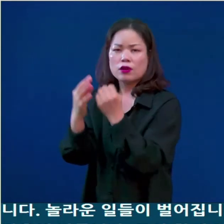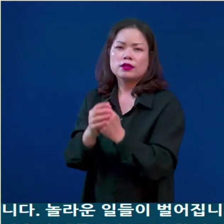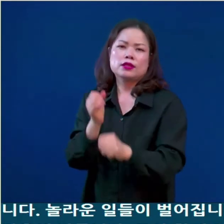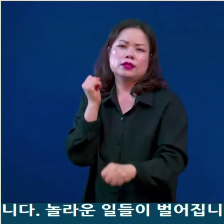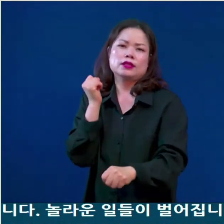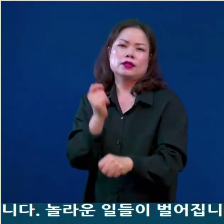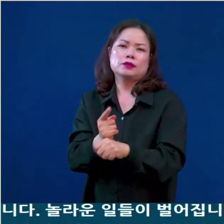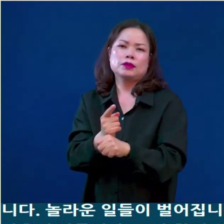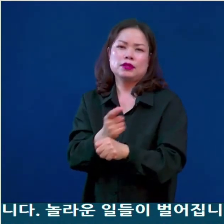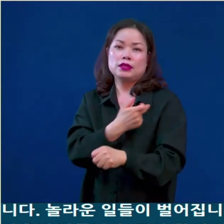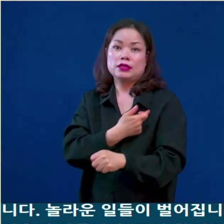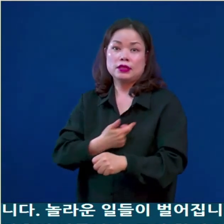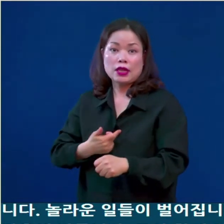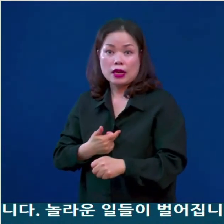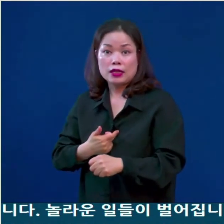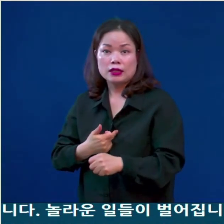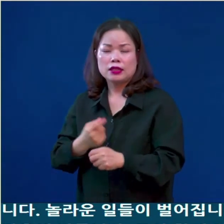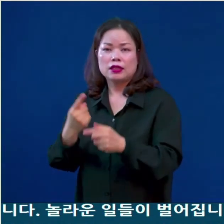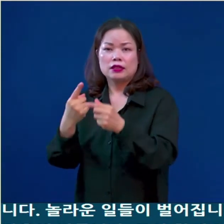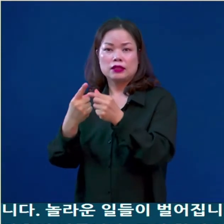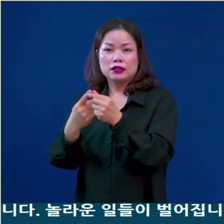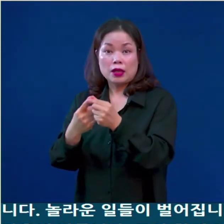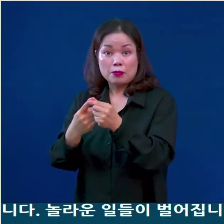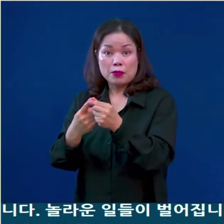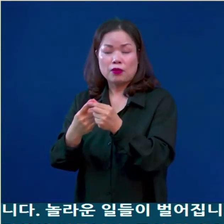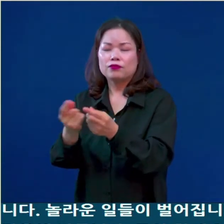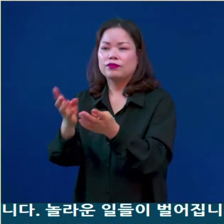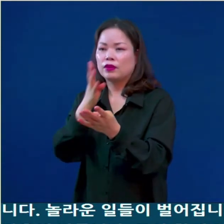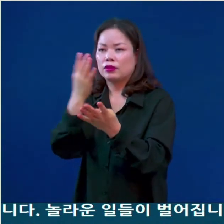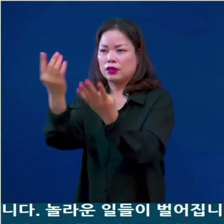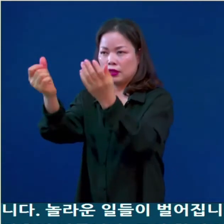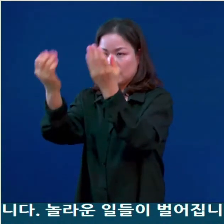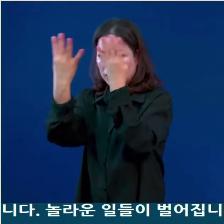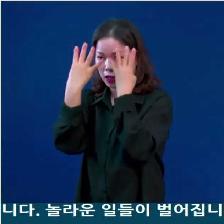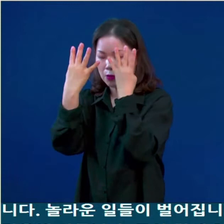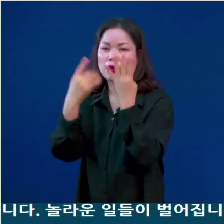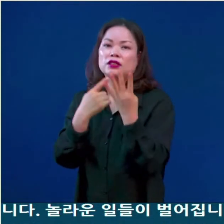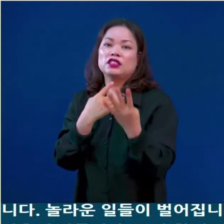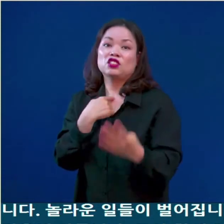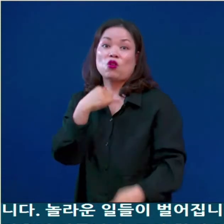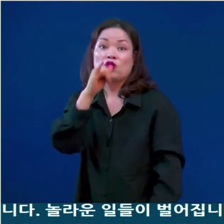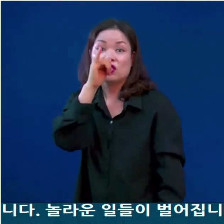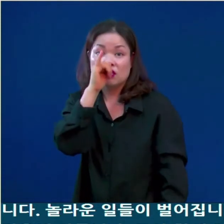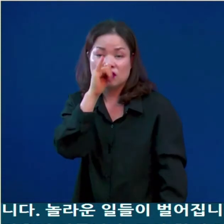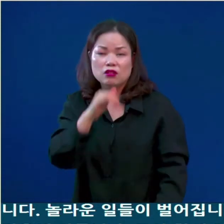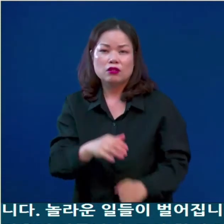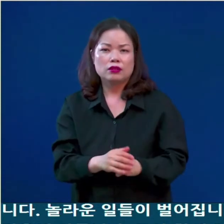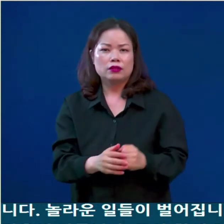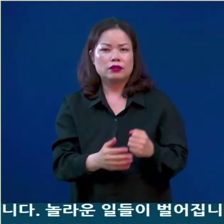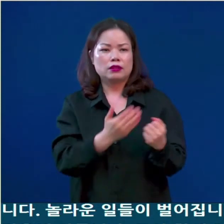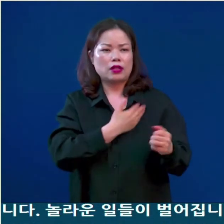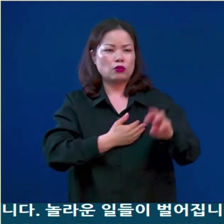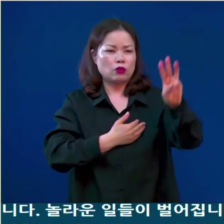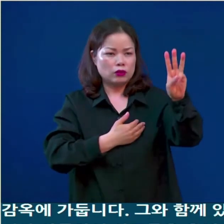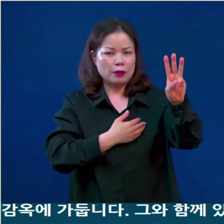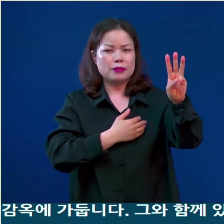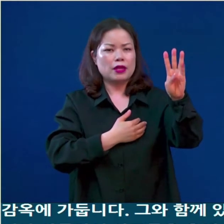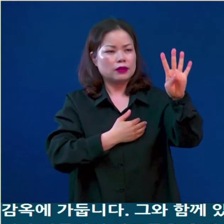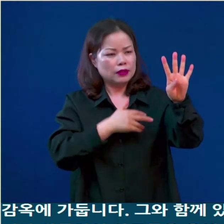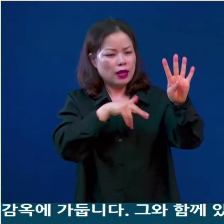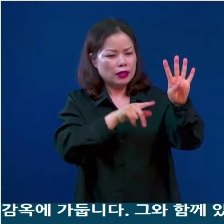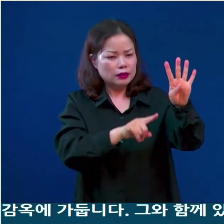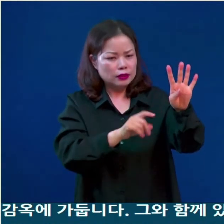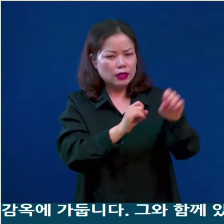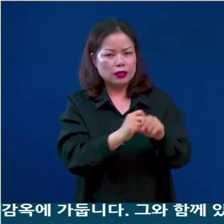이들은 사도들을 한 차례 잡아들인 경험이 있습니다. 사도행전 3장과 4장을 보면 사도들을 통해서